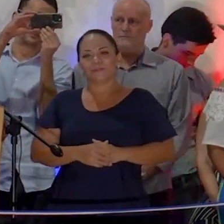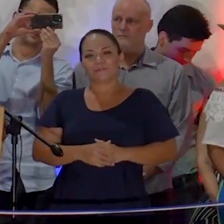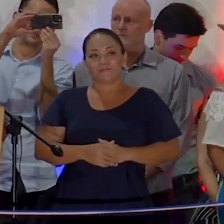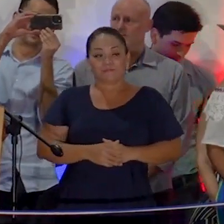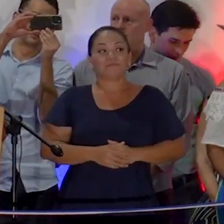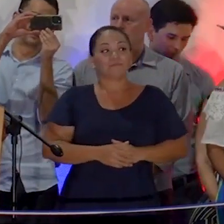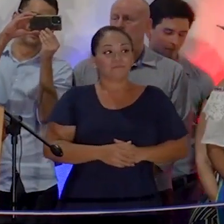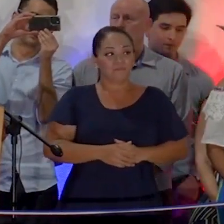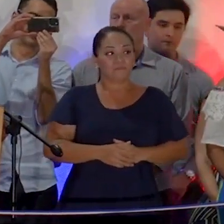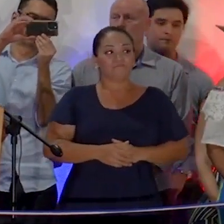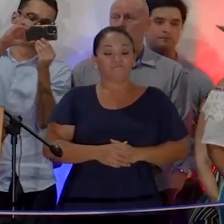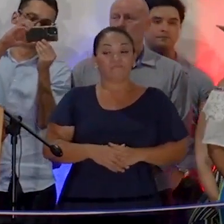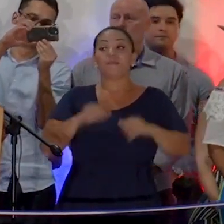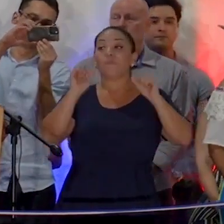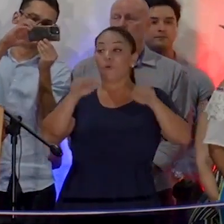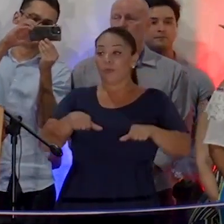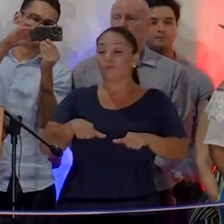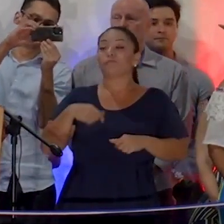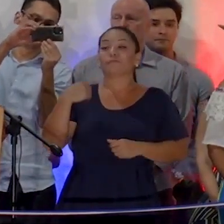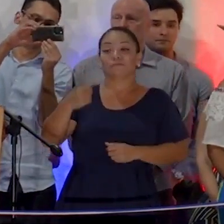Y así podemos seguir.